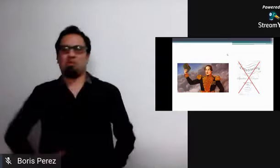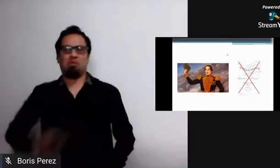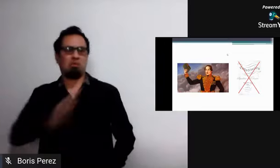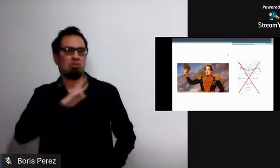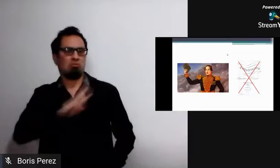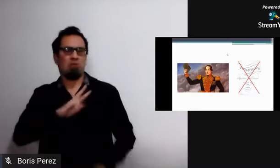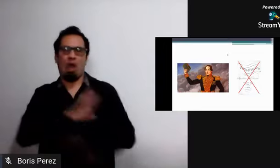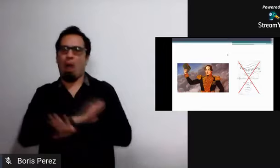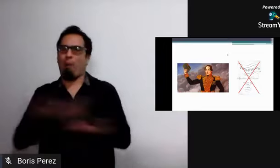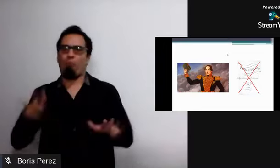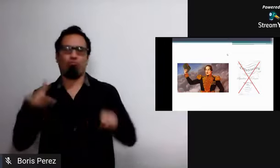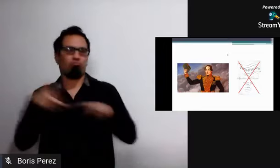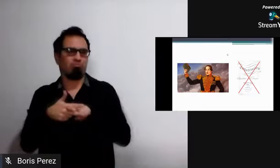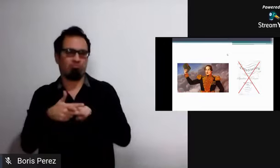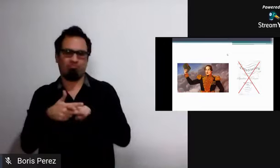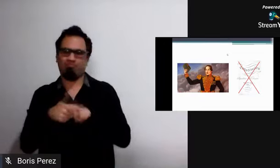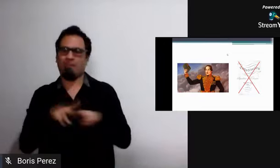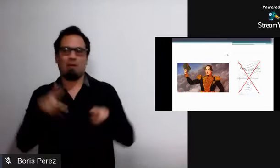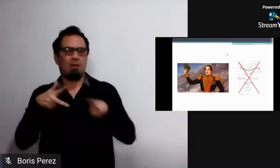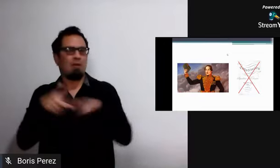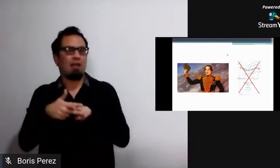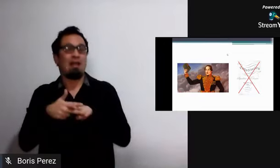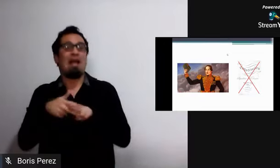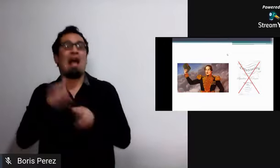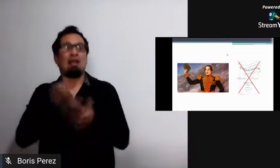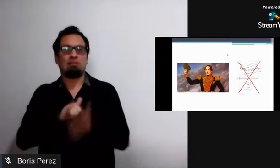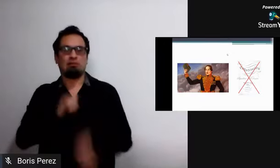procesos democráticos a través del voto